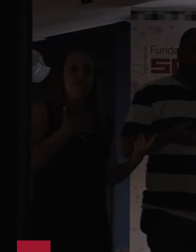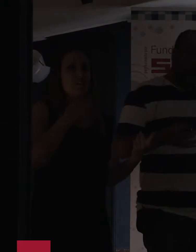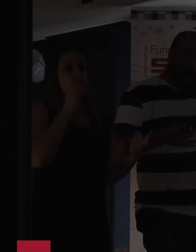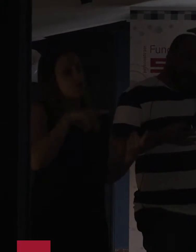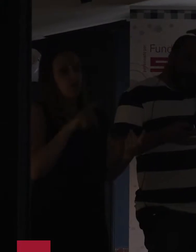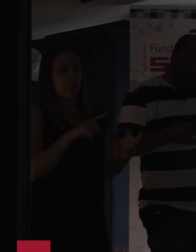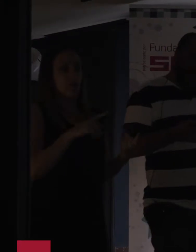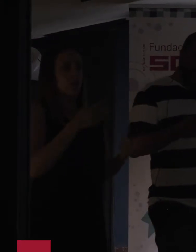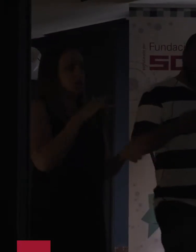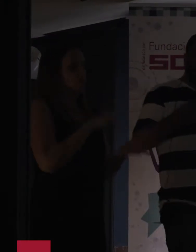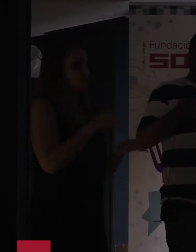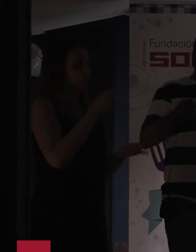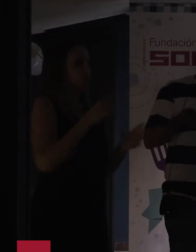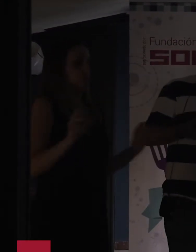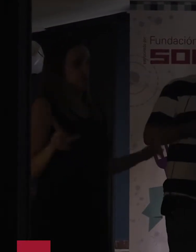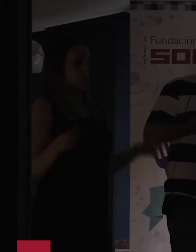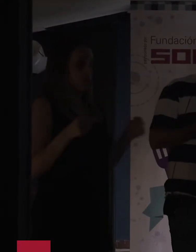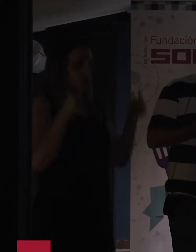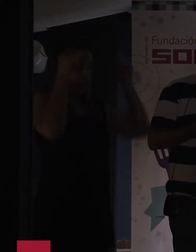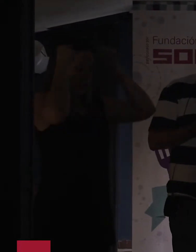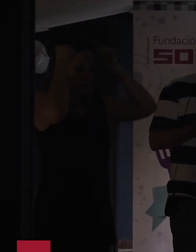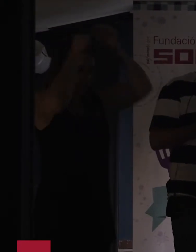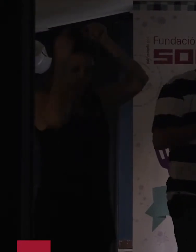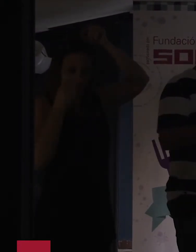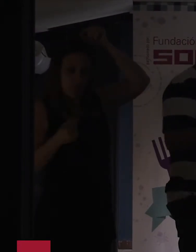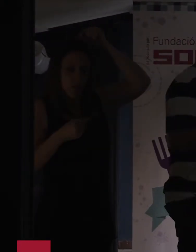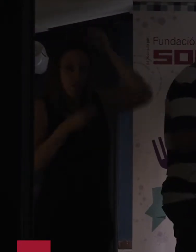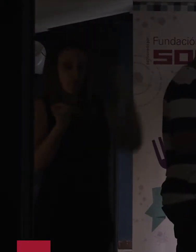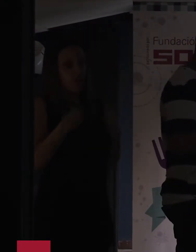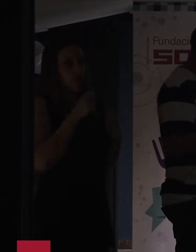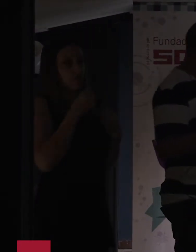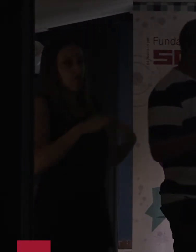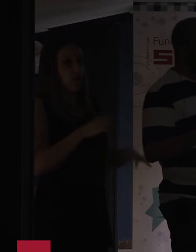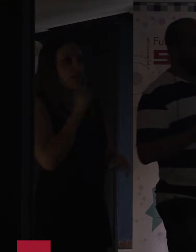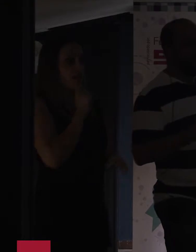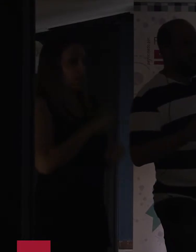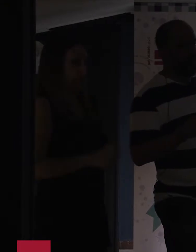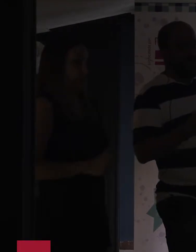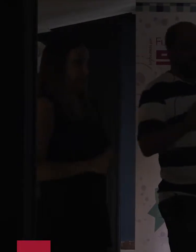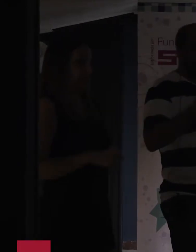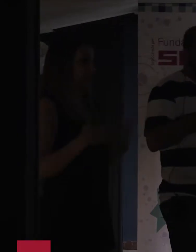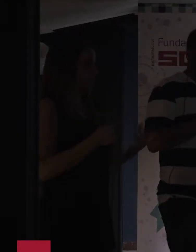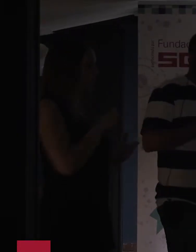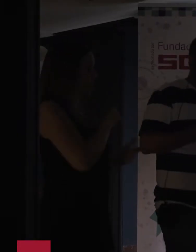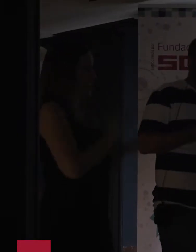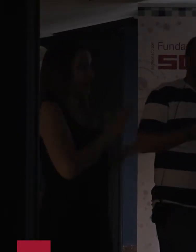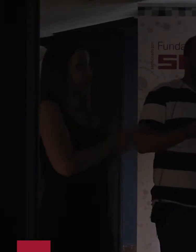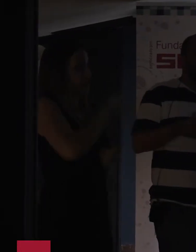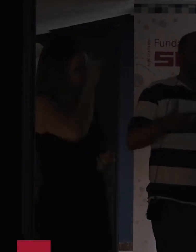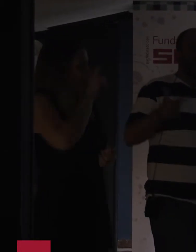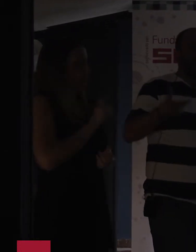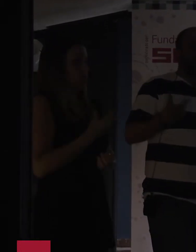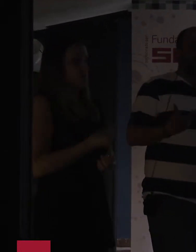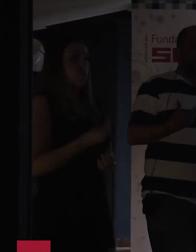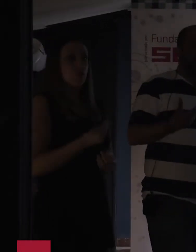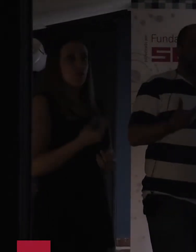normal cuando uno tiene un electrodo que le sale de la cabeza. Y sobre todo, y esta es la parte que más nos preocupa, no